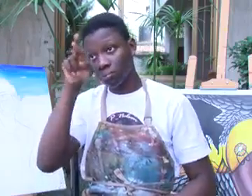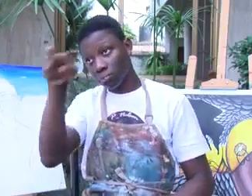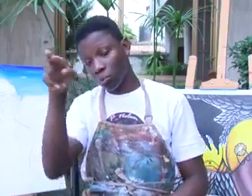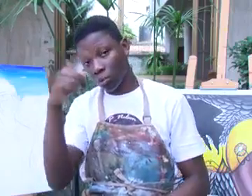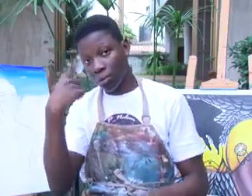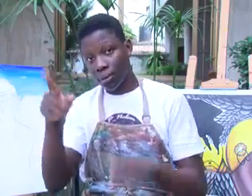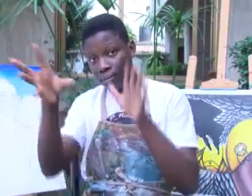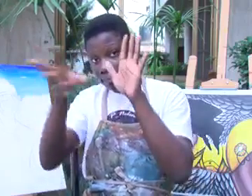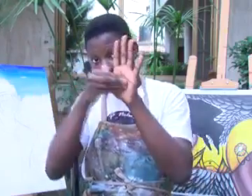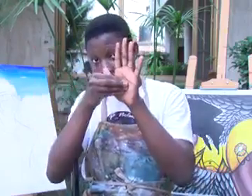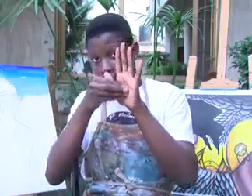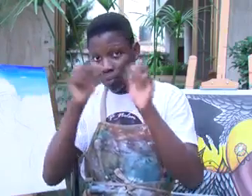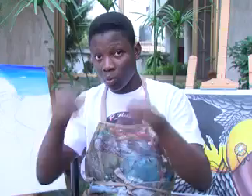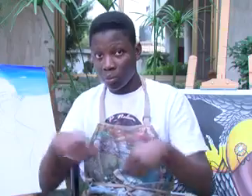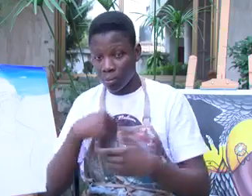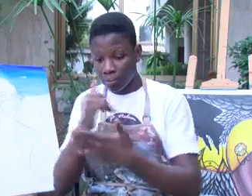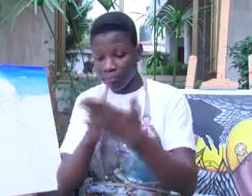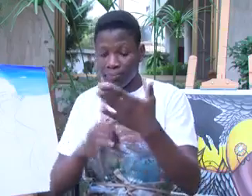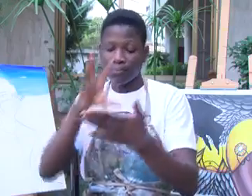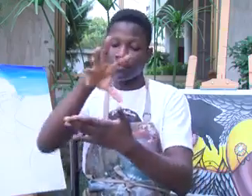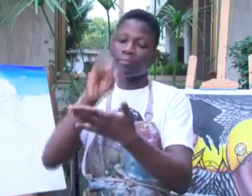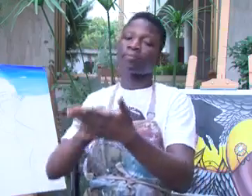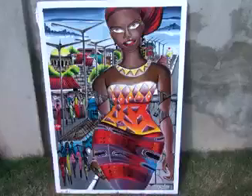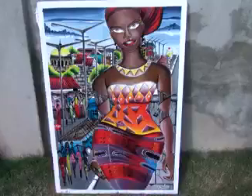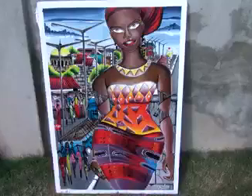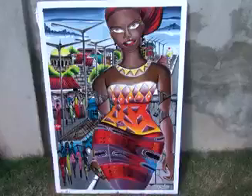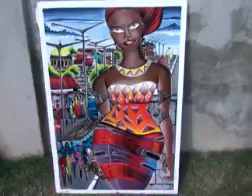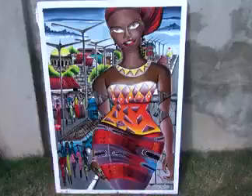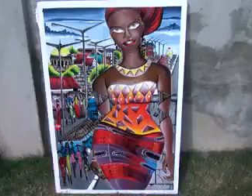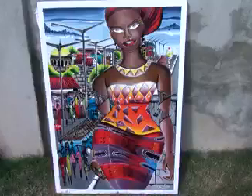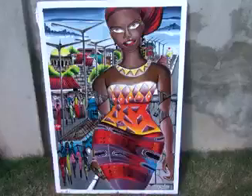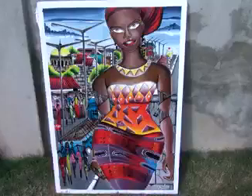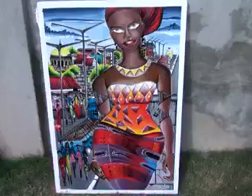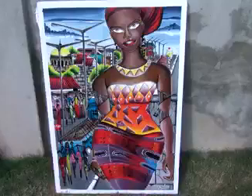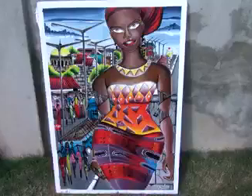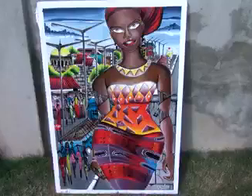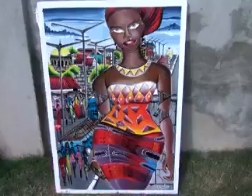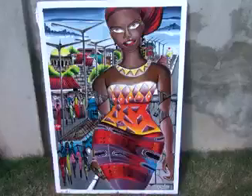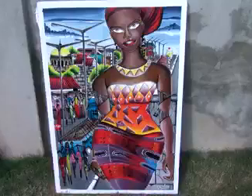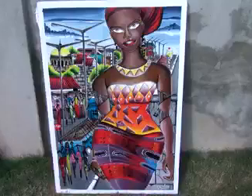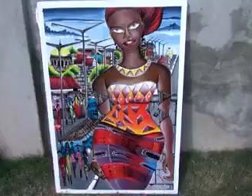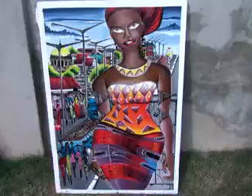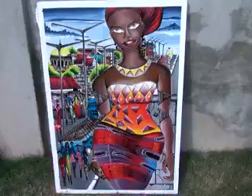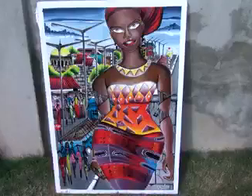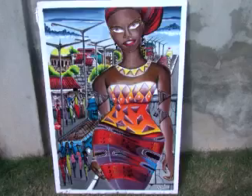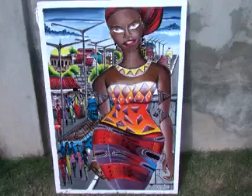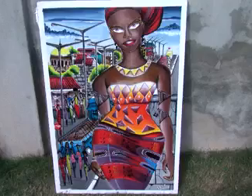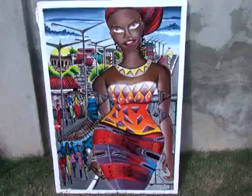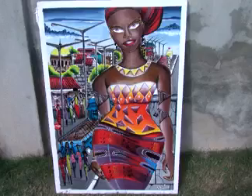et surtout de la créature féminine. Je copie, puis je reproduis. Quant aux